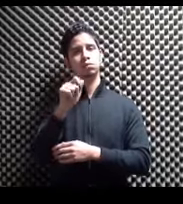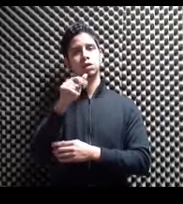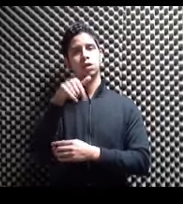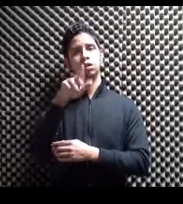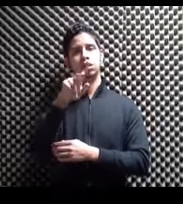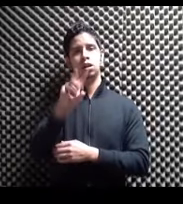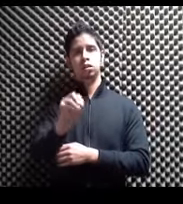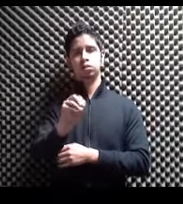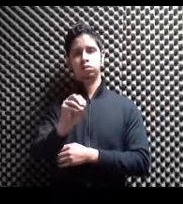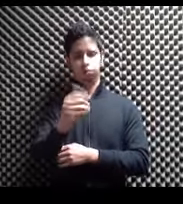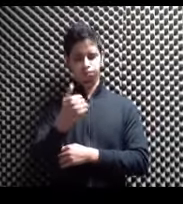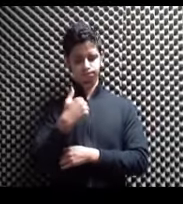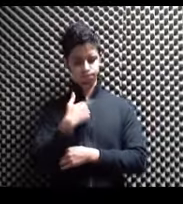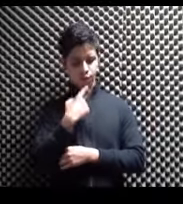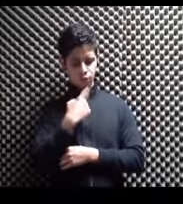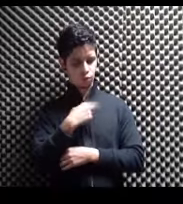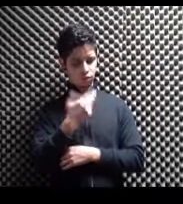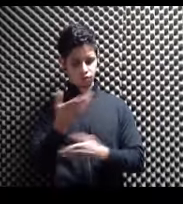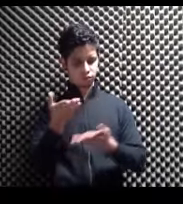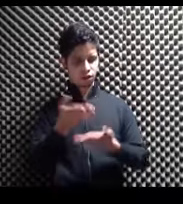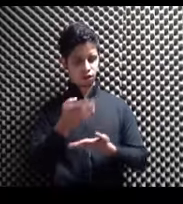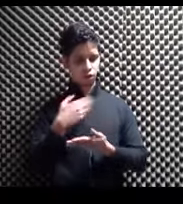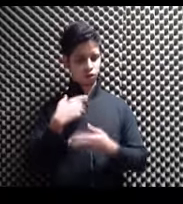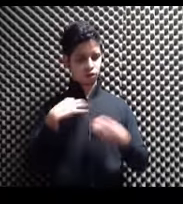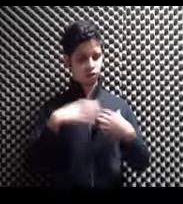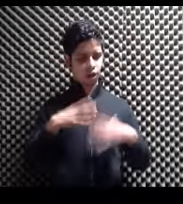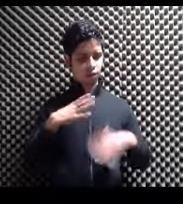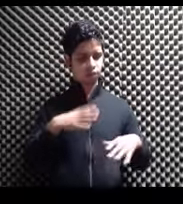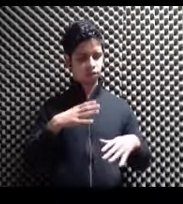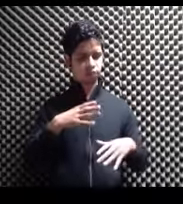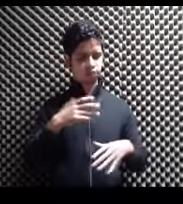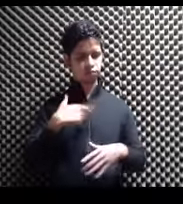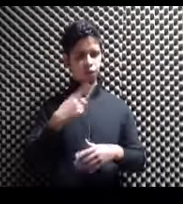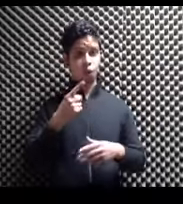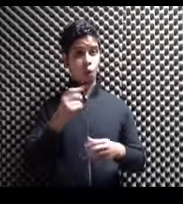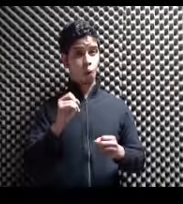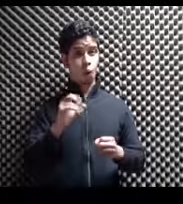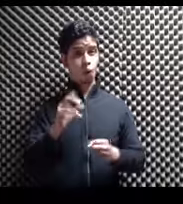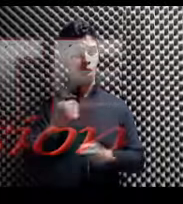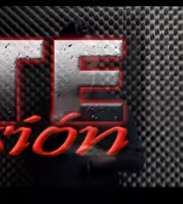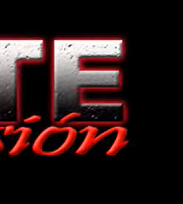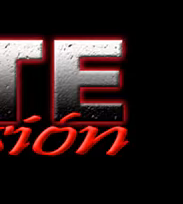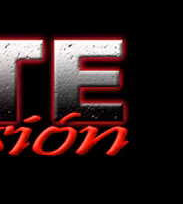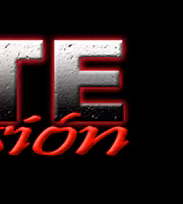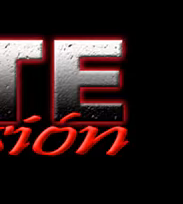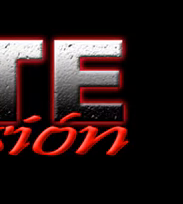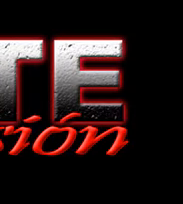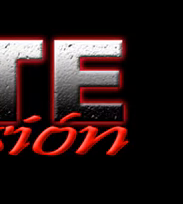Oh, tenemos un problema. Llévalo, Reina. Nos vemos la próxima semana.